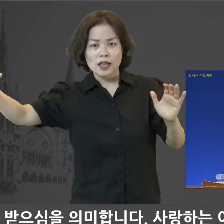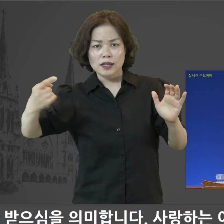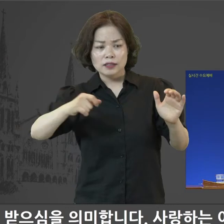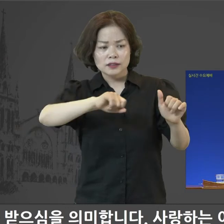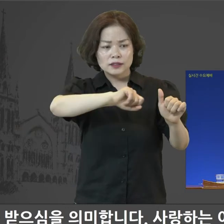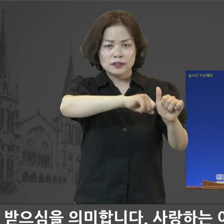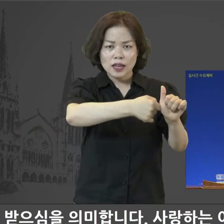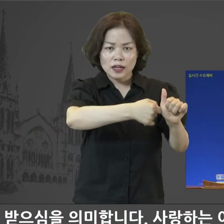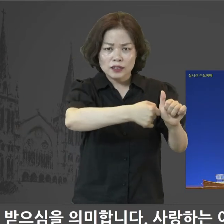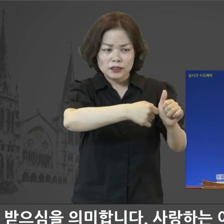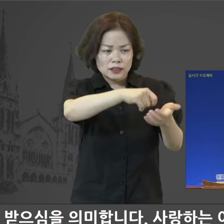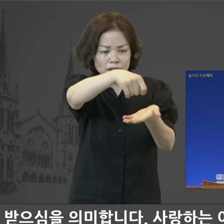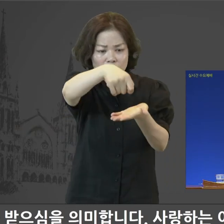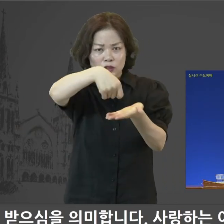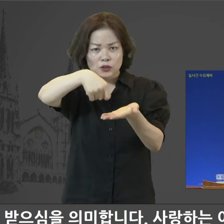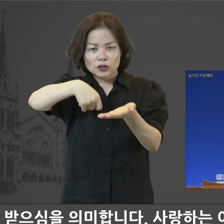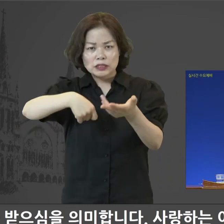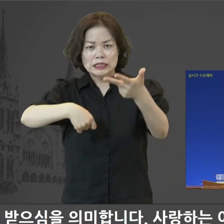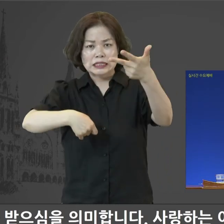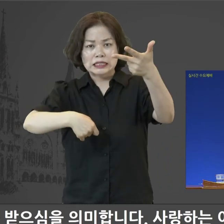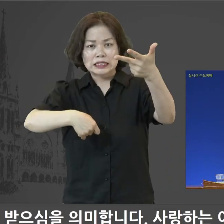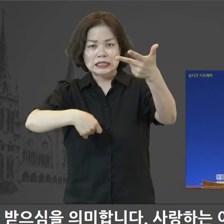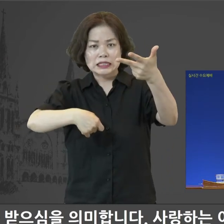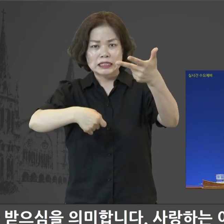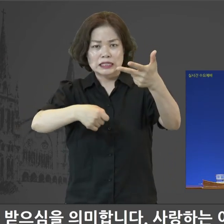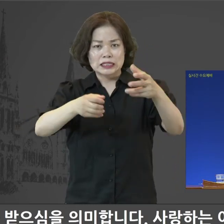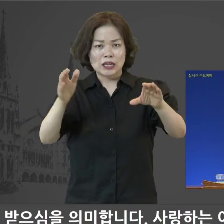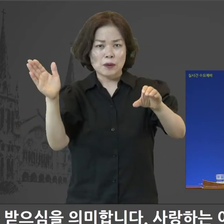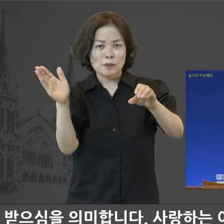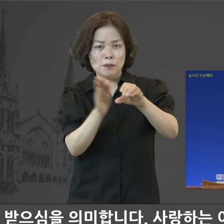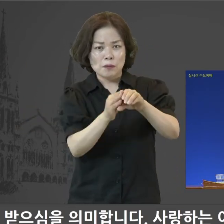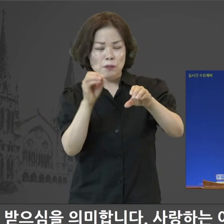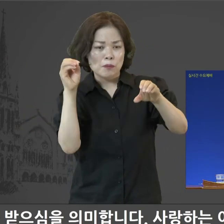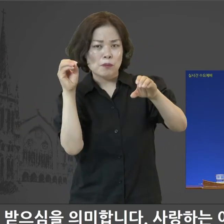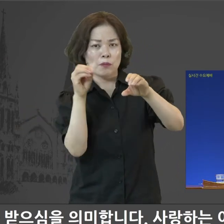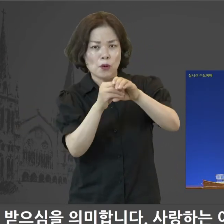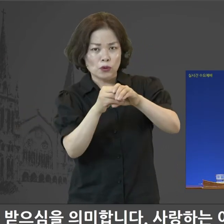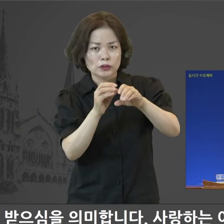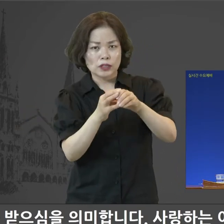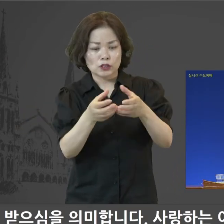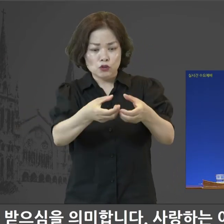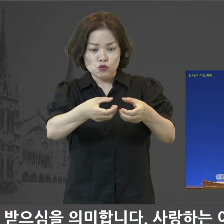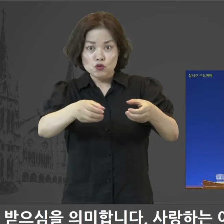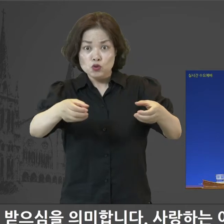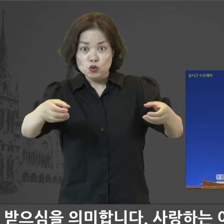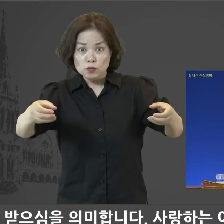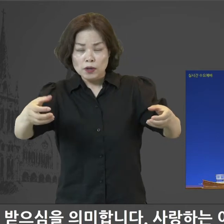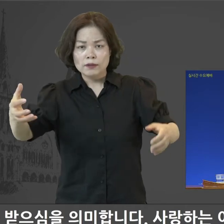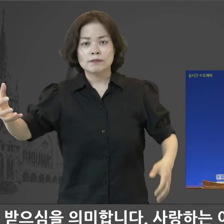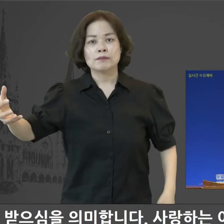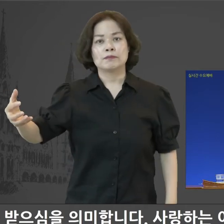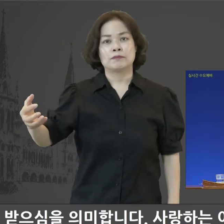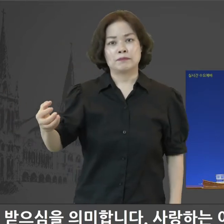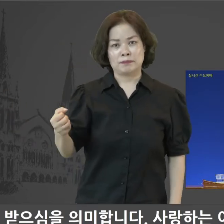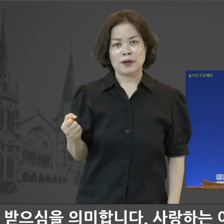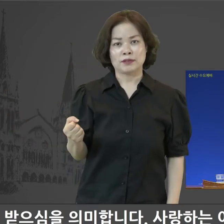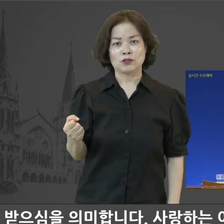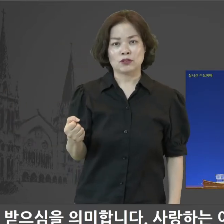재앙의 내용이 기록되어 있는 7 봉인된 이 두루마리를 취하셨다는